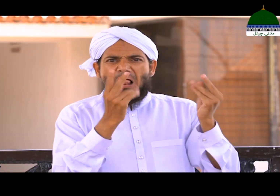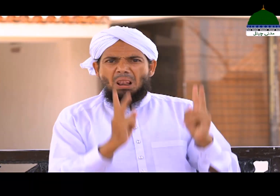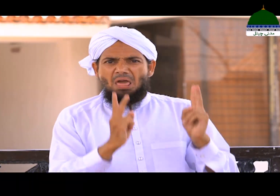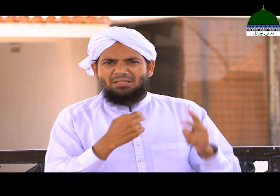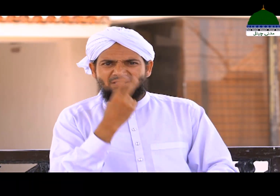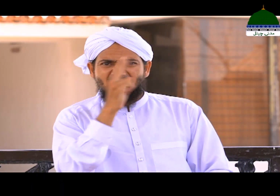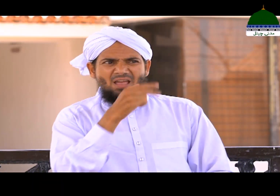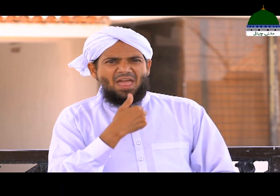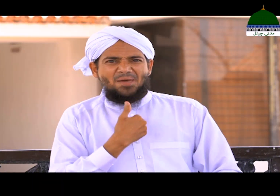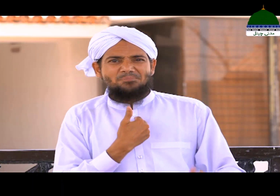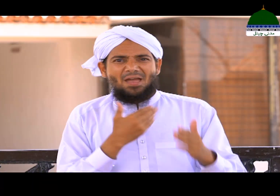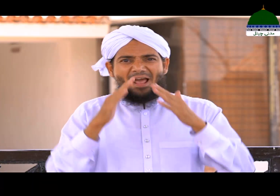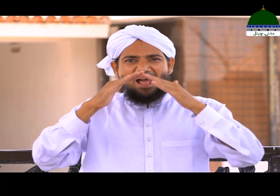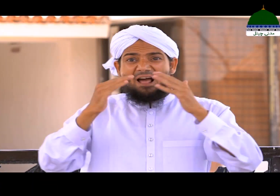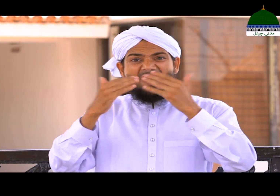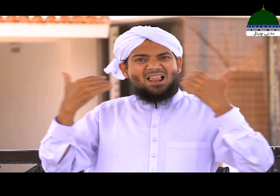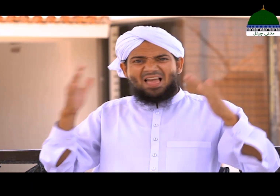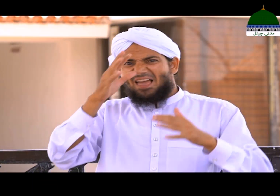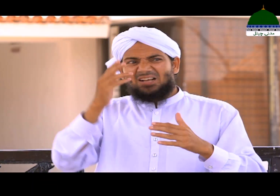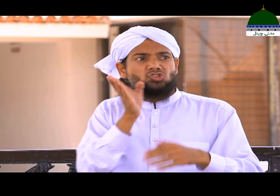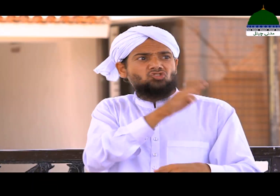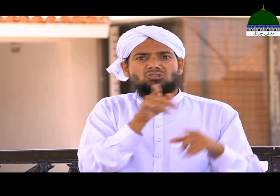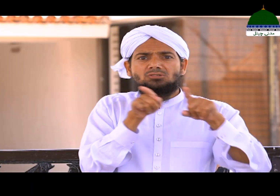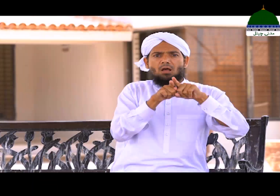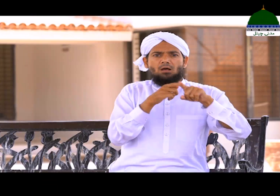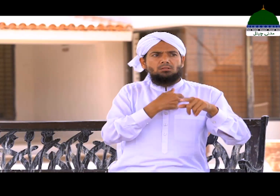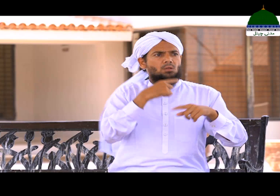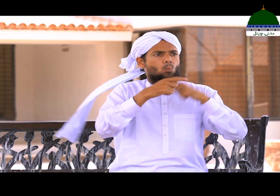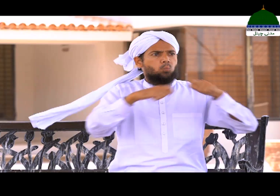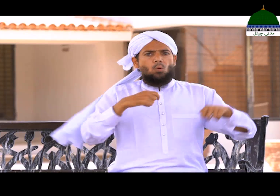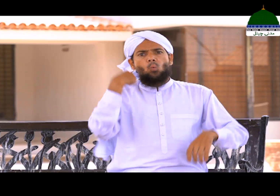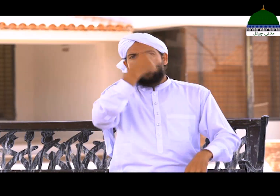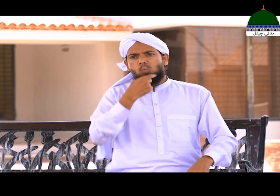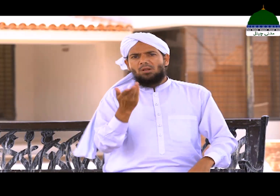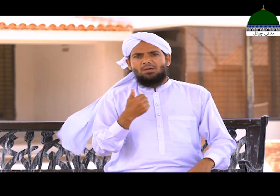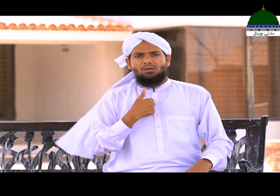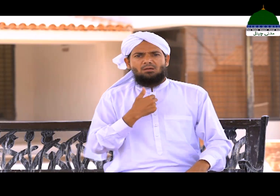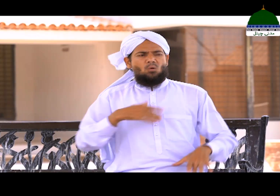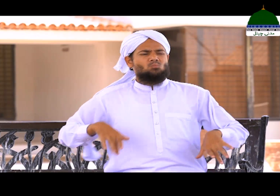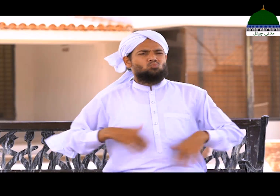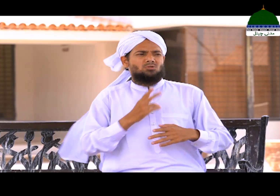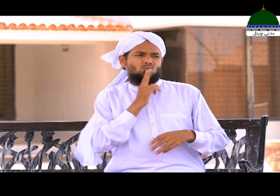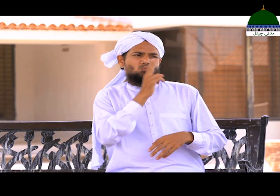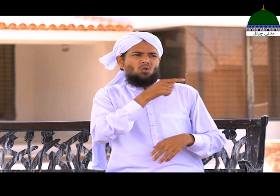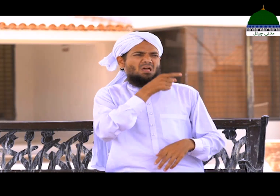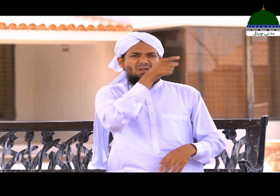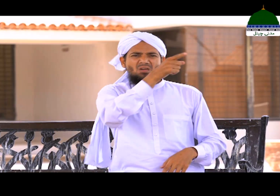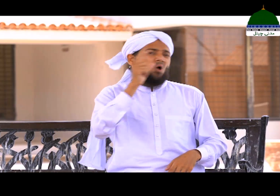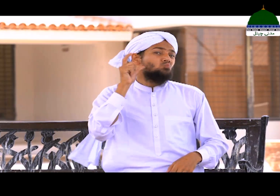یہ ہمارے محل کے ساتھ جھونپڑی کس نے بنائی ہے؟ سپاہیوں نے جواب دیا، چند روز یہاں ایک